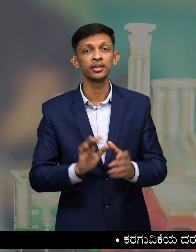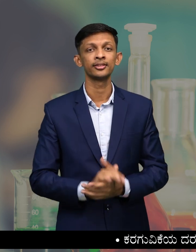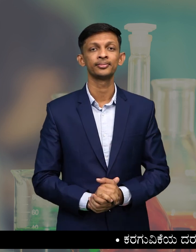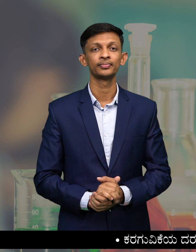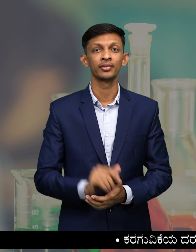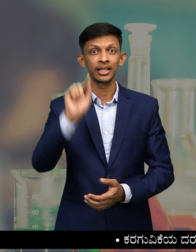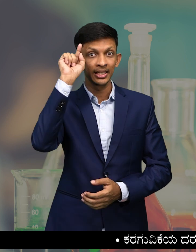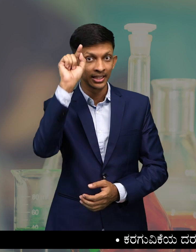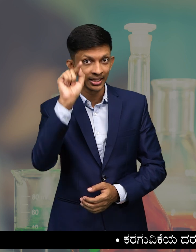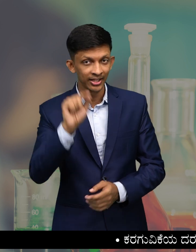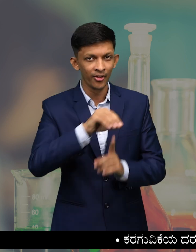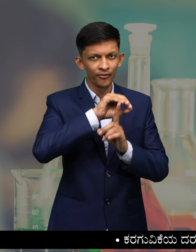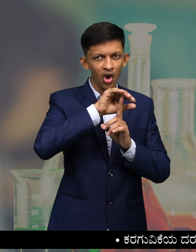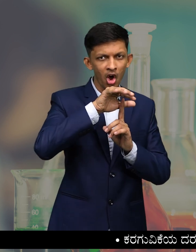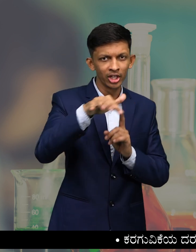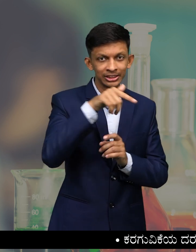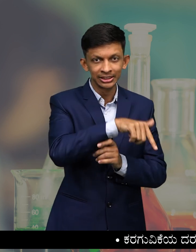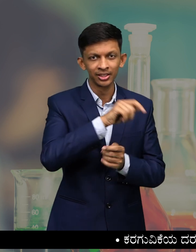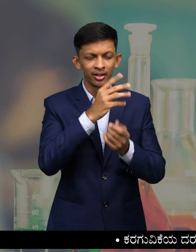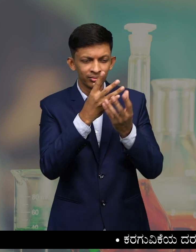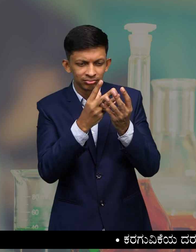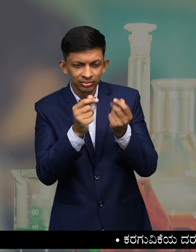ಕರಗುವಿಕೆಯ ದರದ ಮೇಲೆ ಪರಿಣಾಮ ಬೀರುವ ಅಂಶಗಳು.